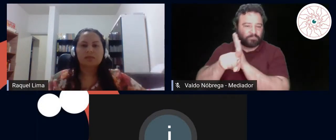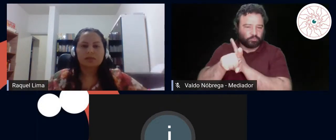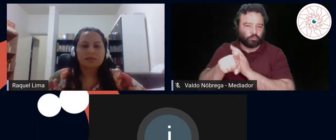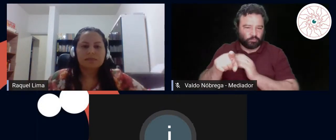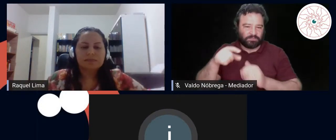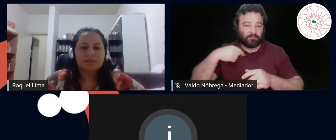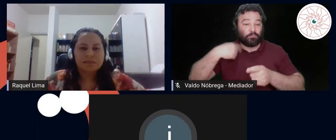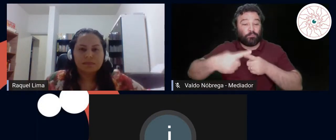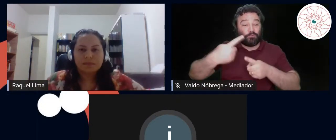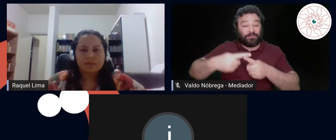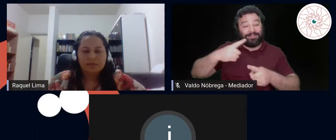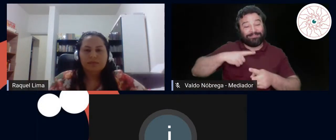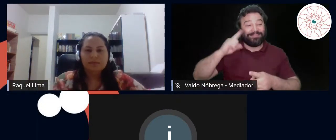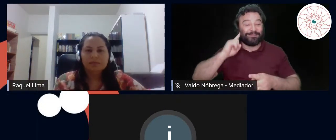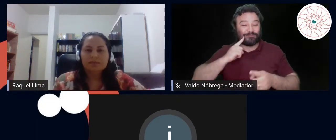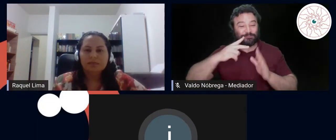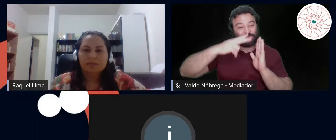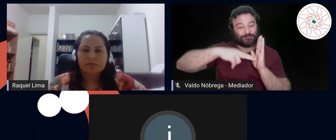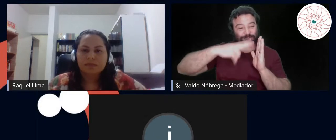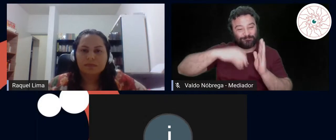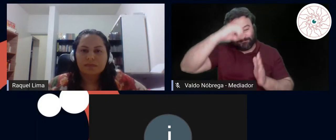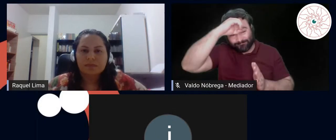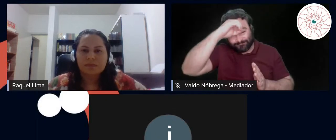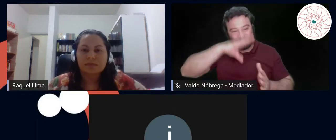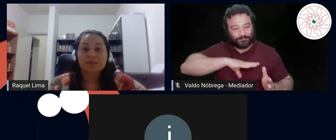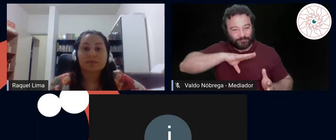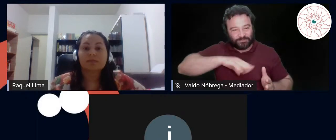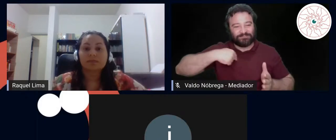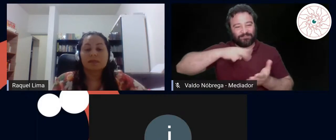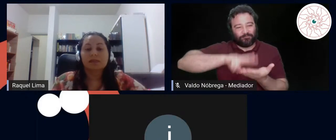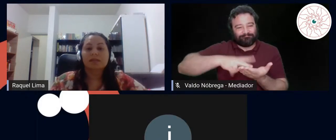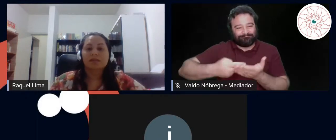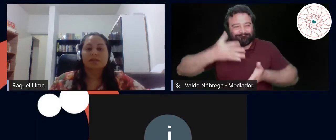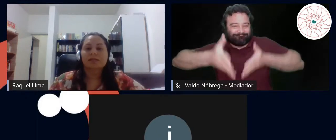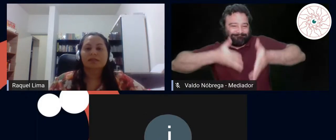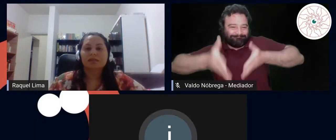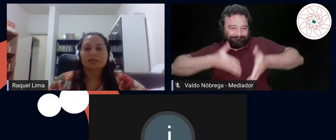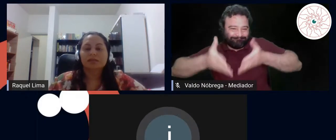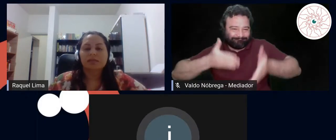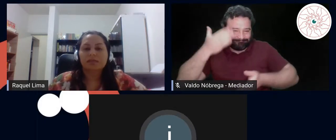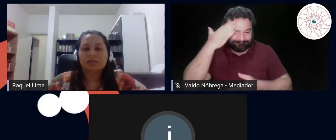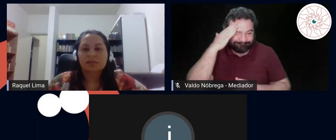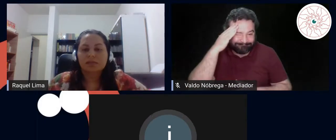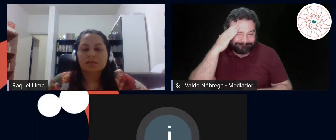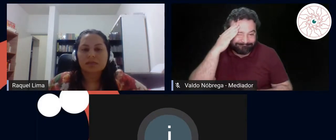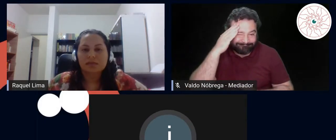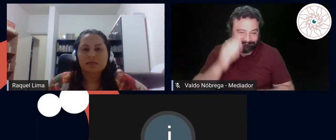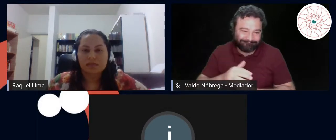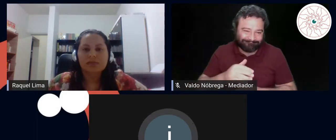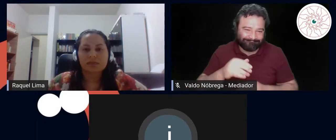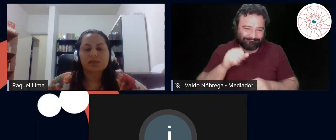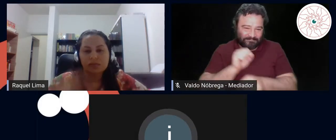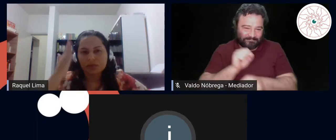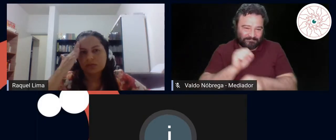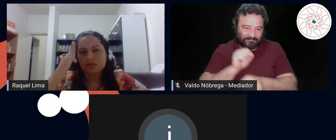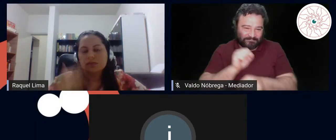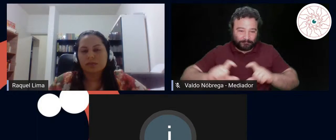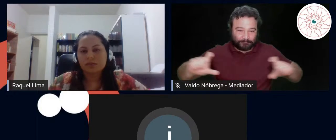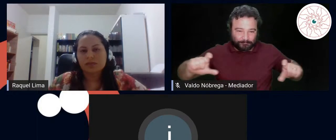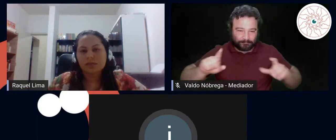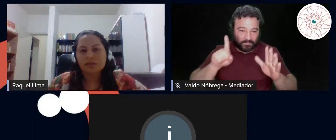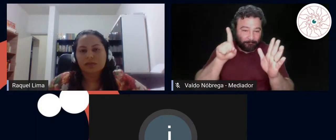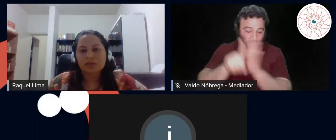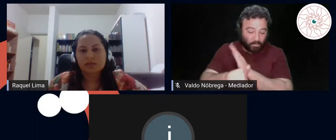Vou pedir para que seja colocado aqui a pergunta que foi que foi feita no